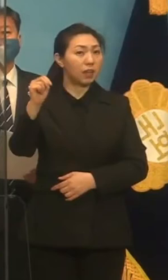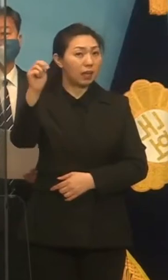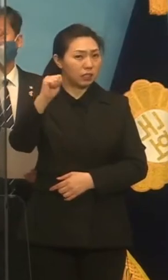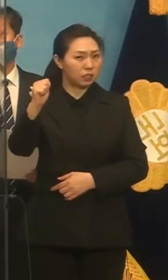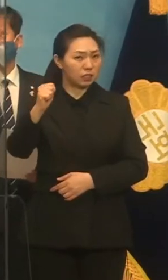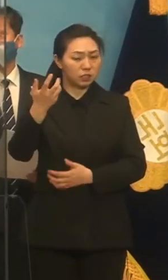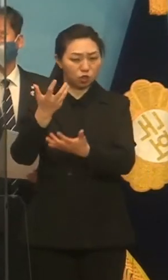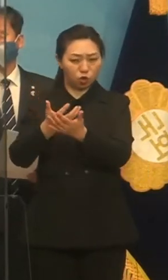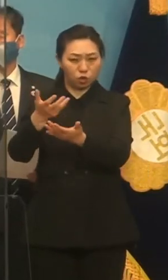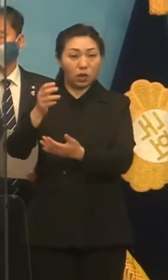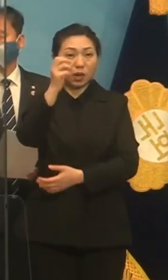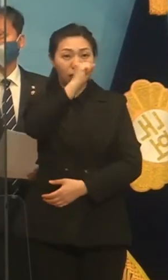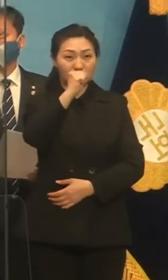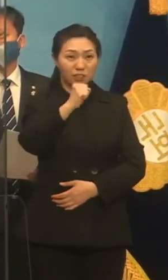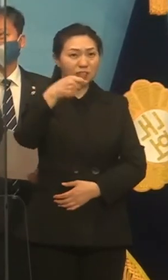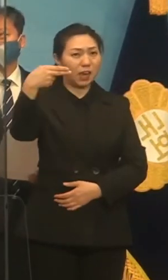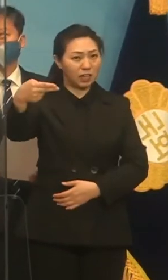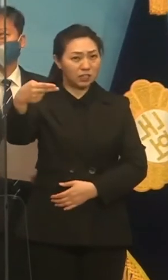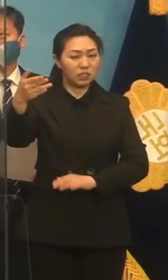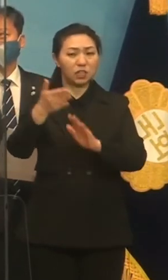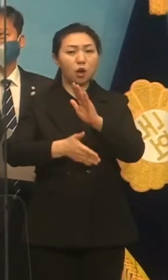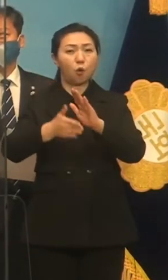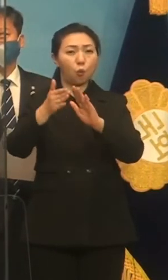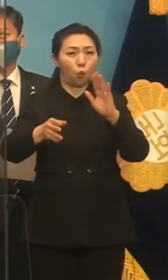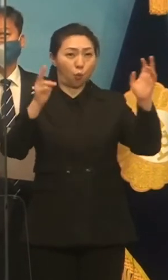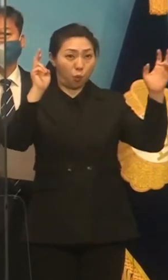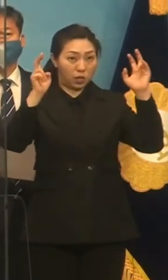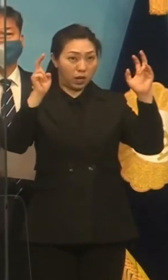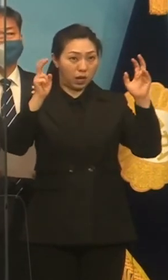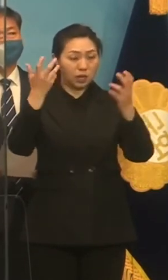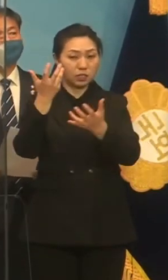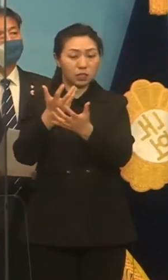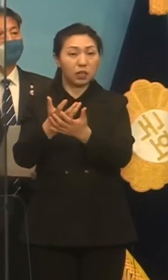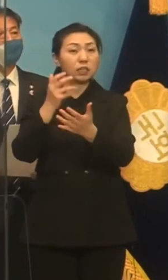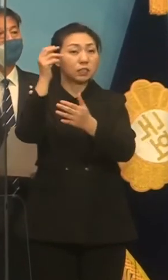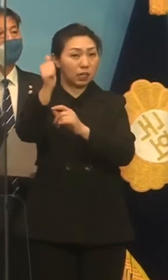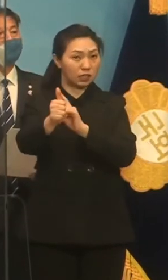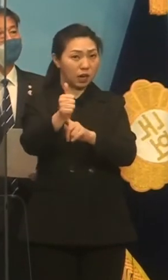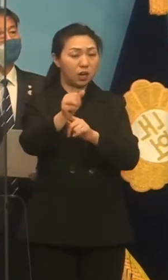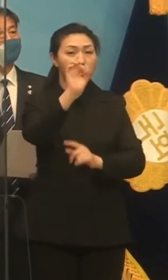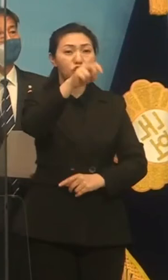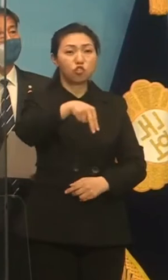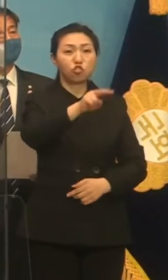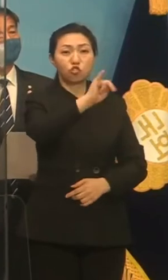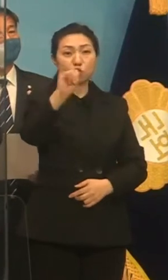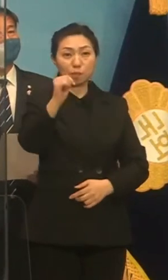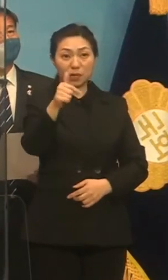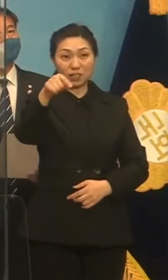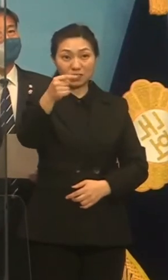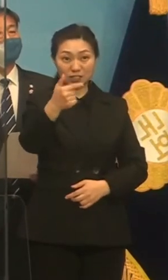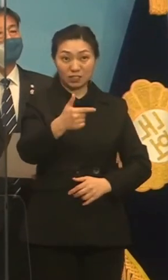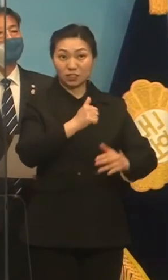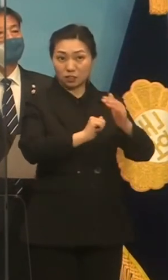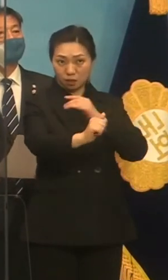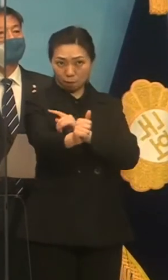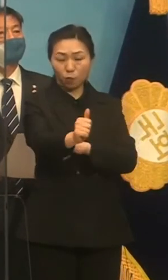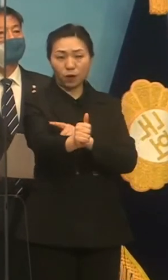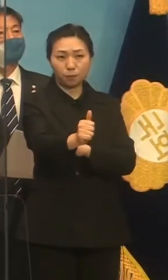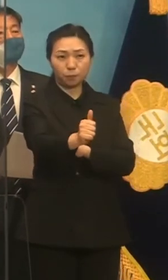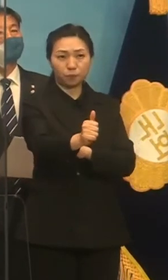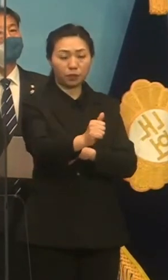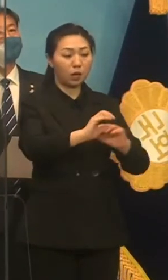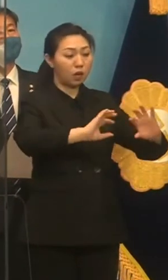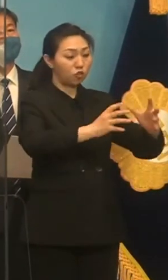어 인물 사람 대 테이트 시공사 생강 6는 료와 아 국 통해 학교의